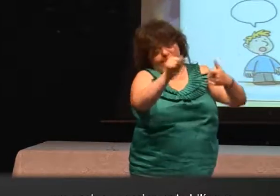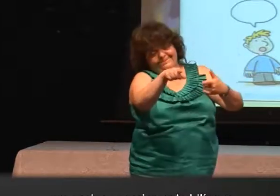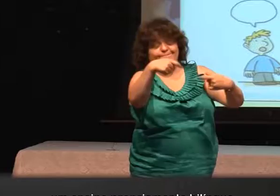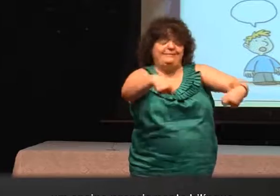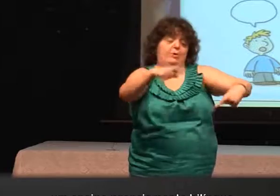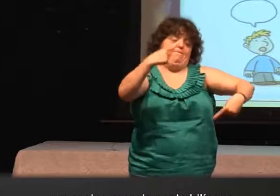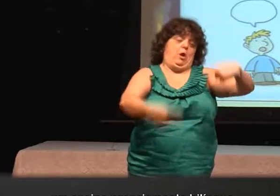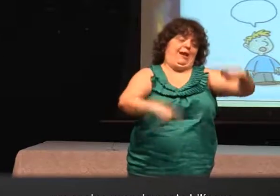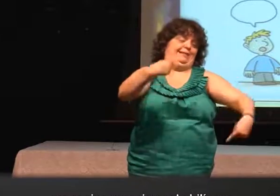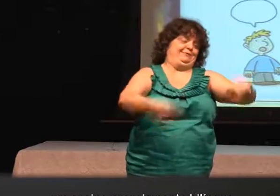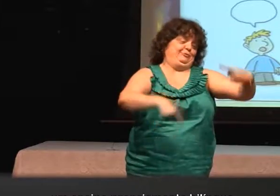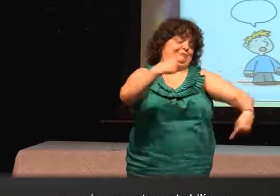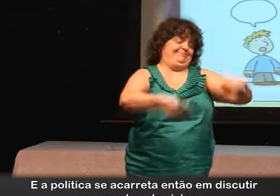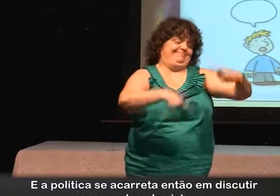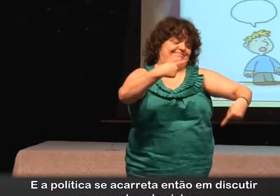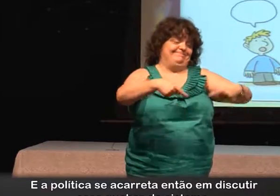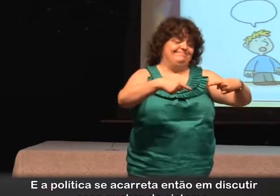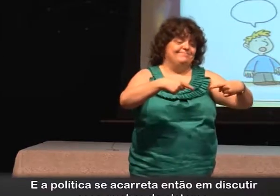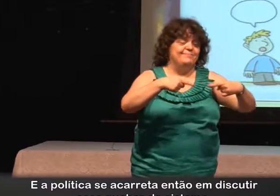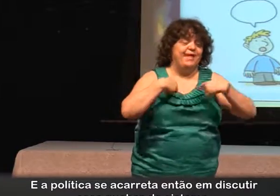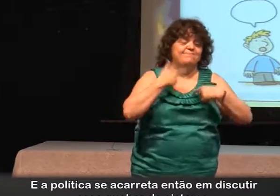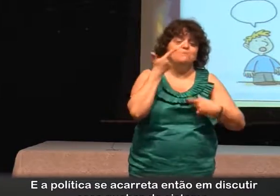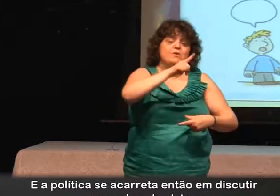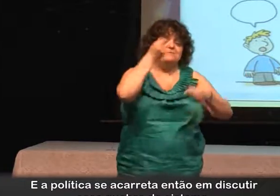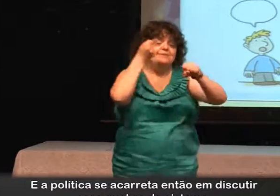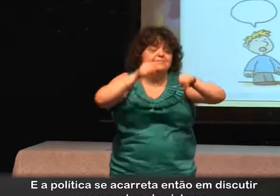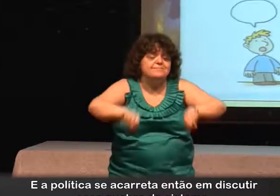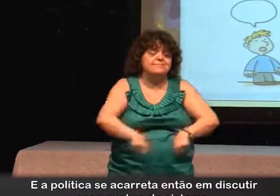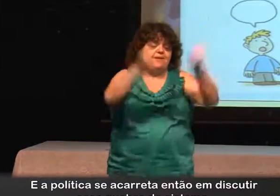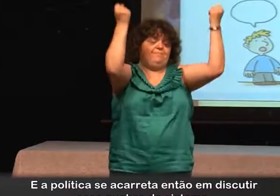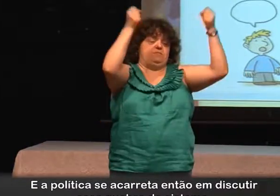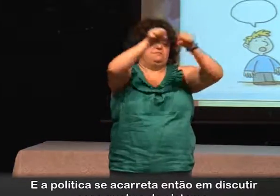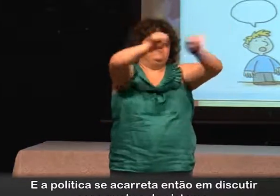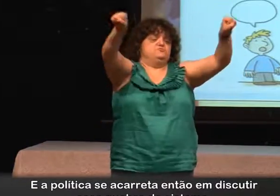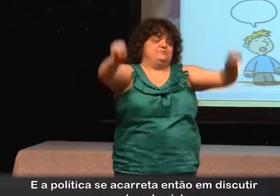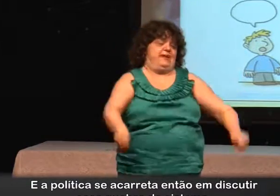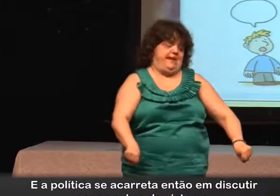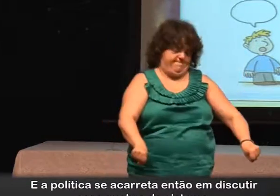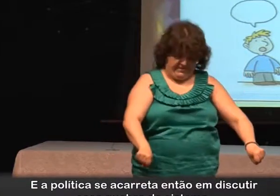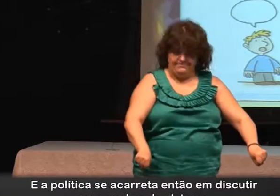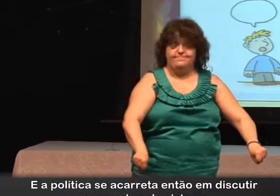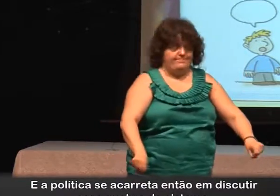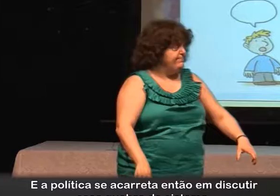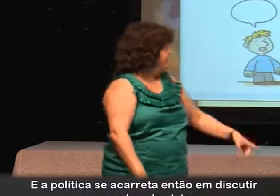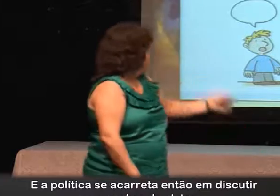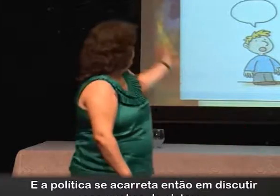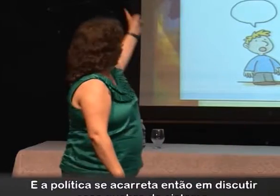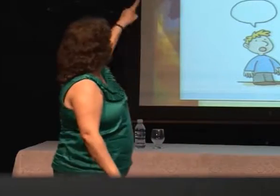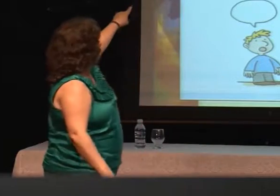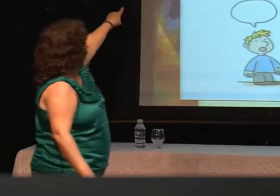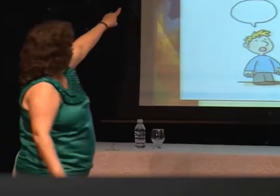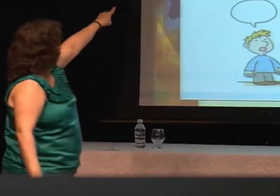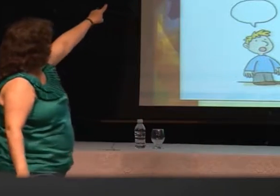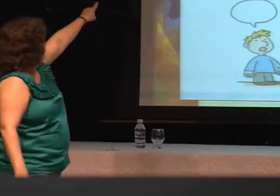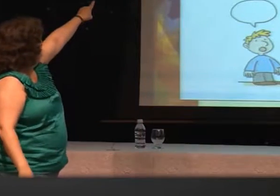um ensino propriamente bilíngue. E a política se acarreta, então, discutir essa quebra do sistema.